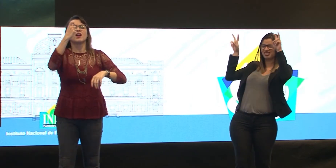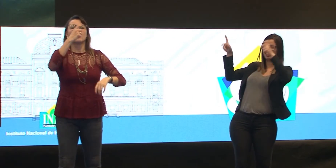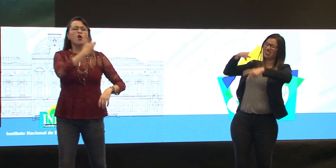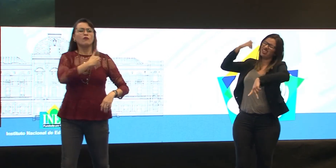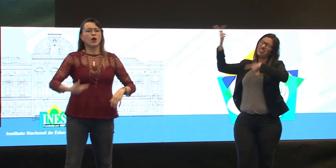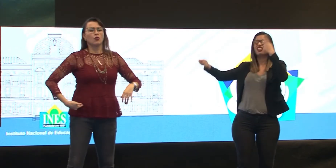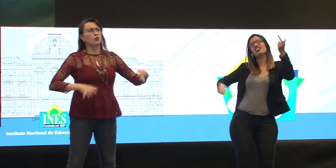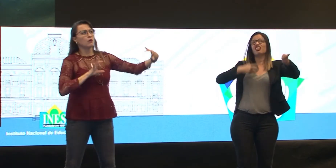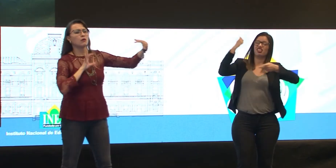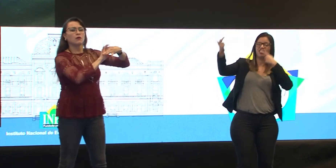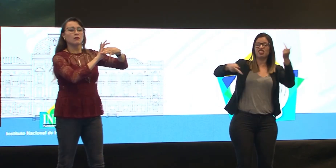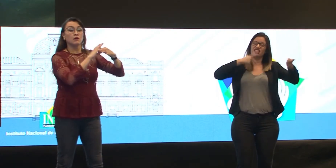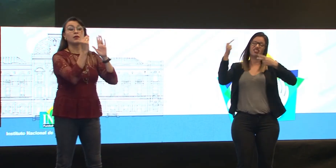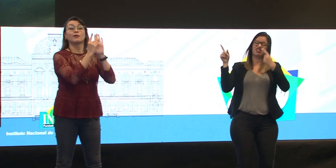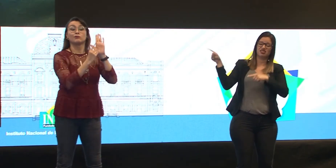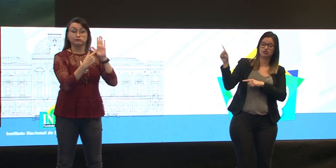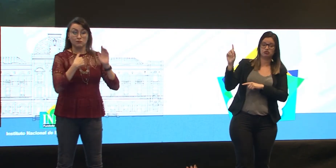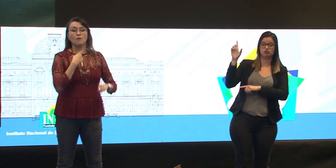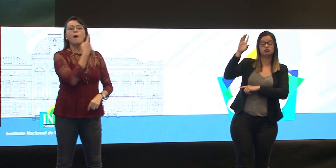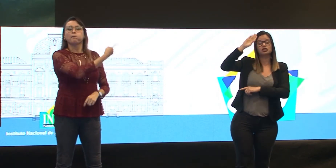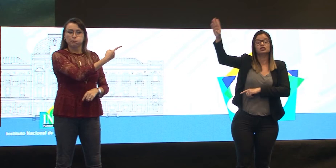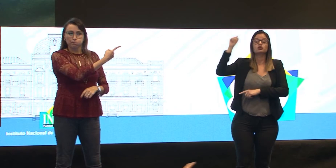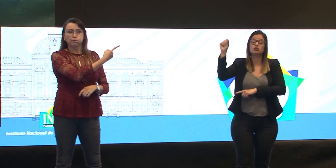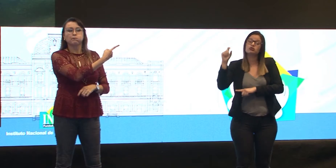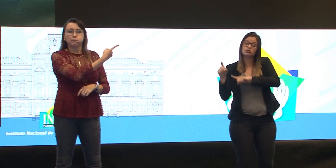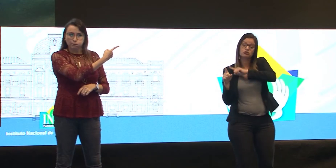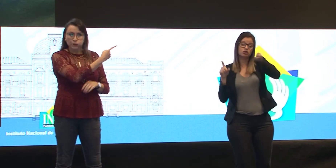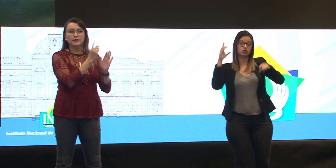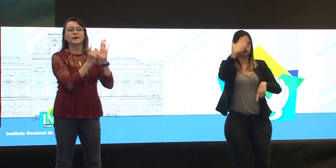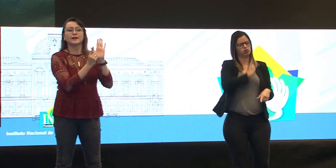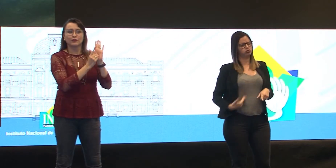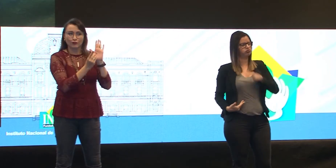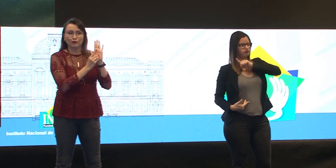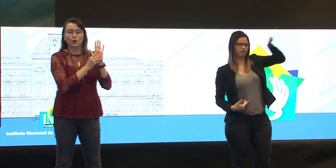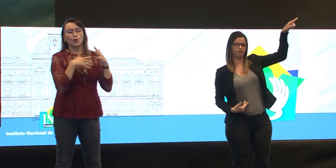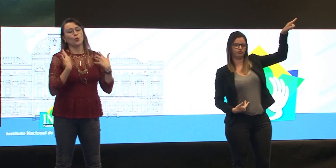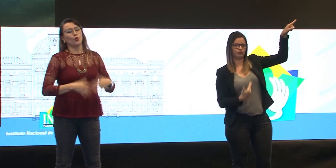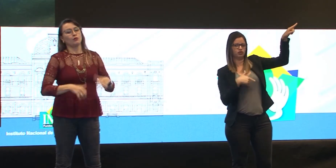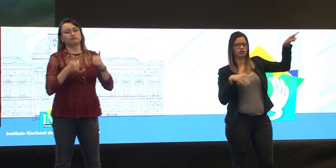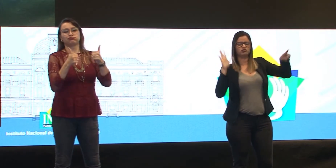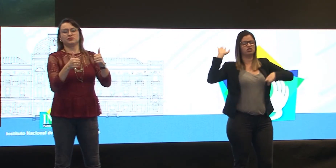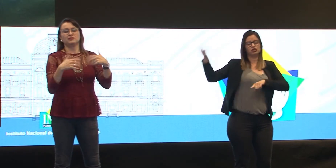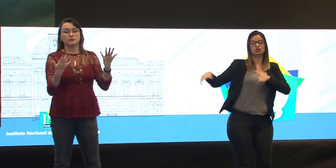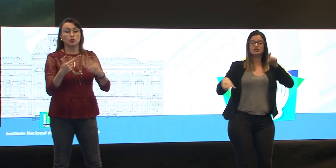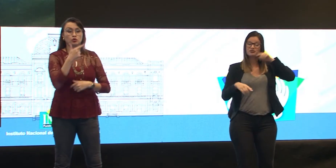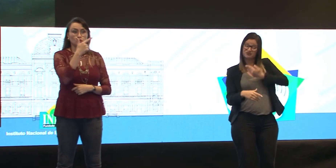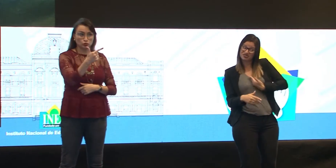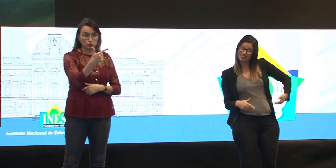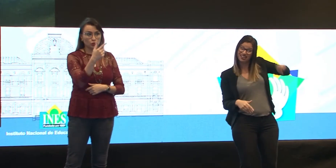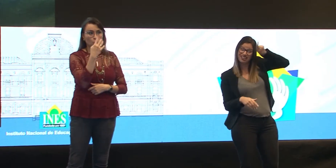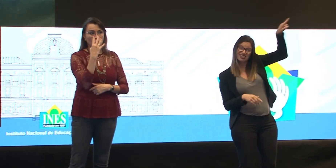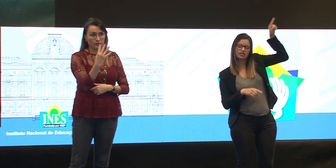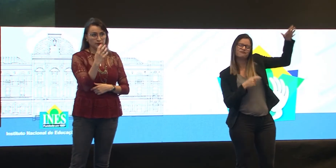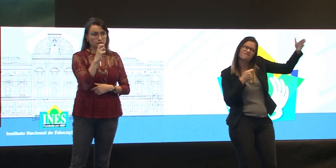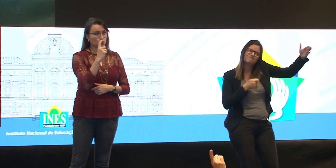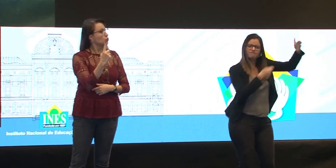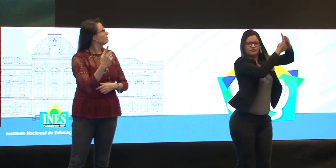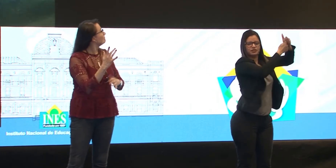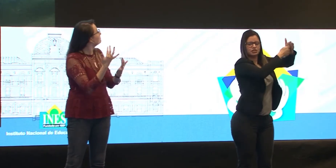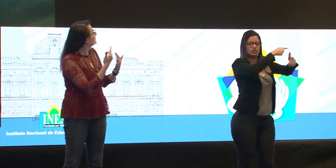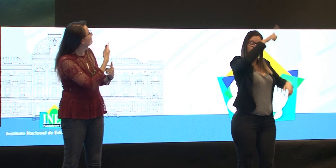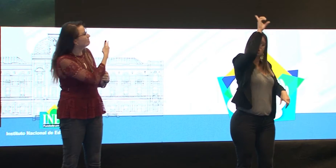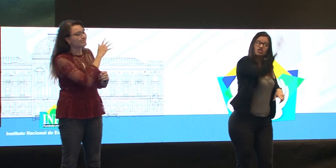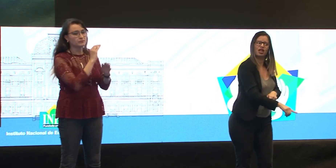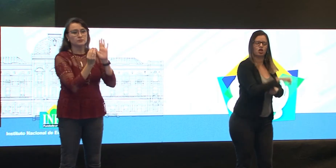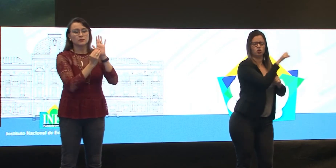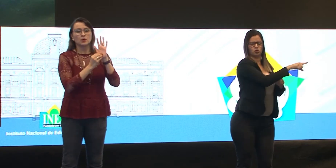Os nossos direitos, eles precisam ser respeitados. E eles vão ser